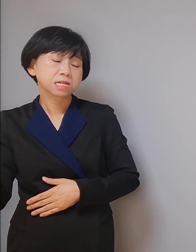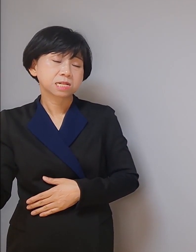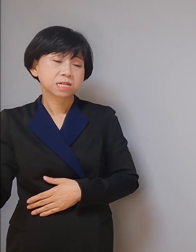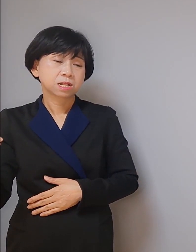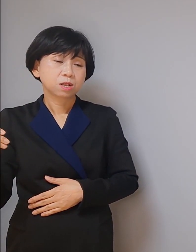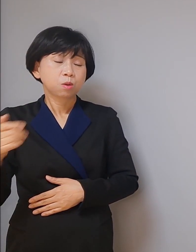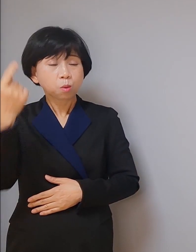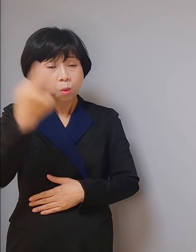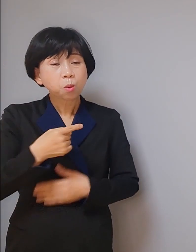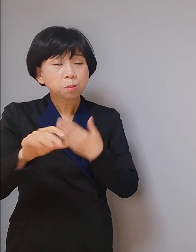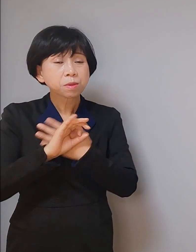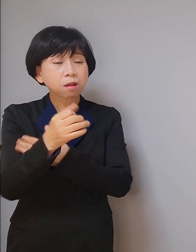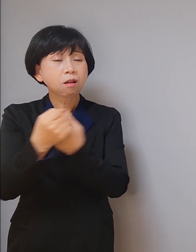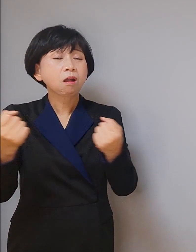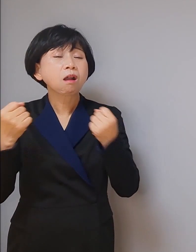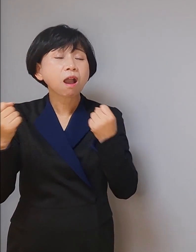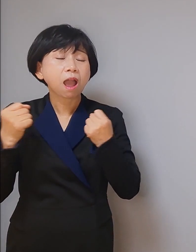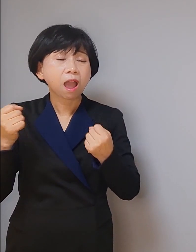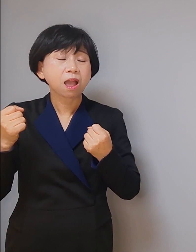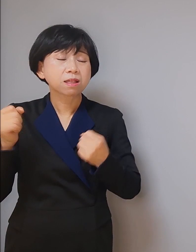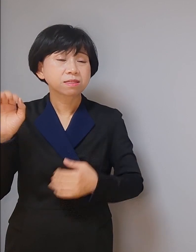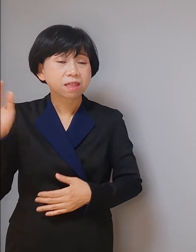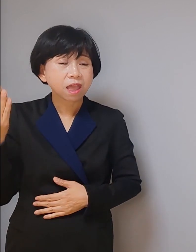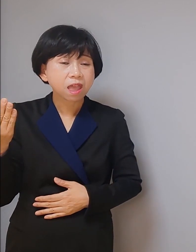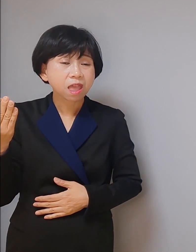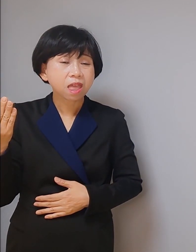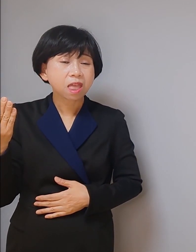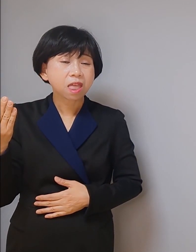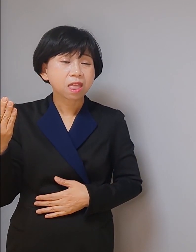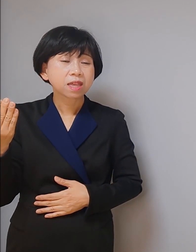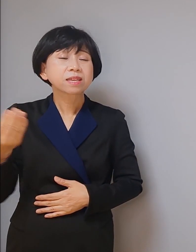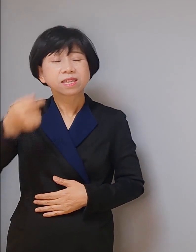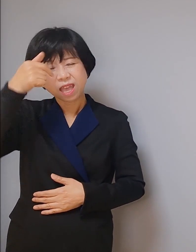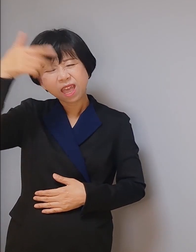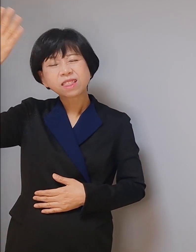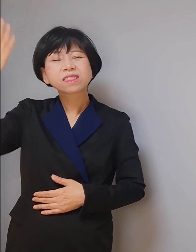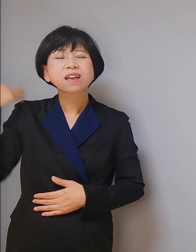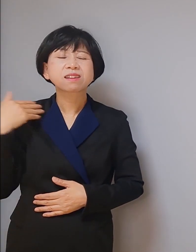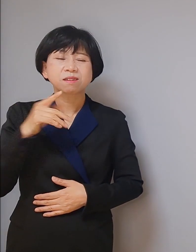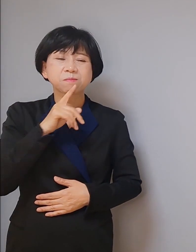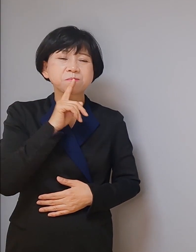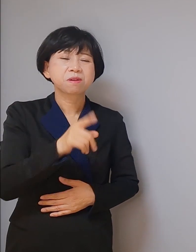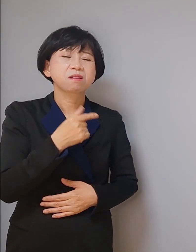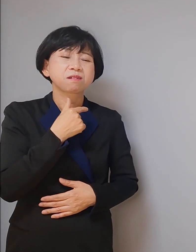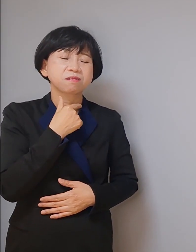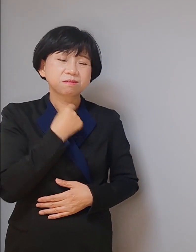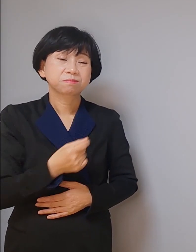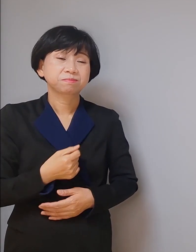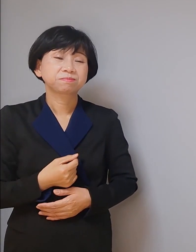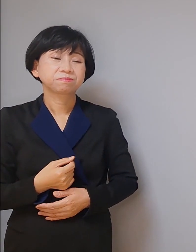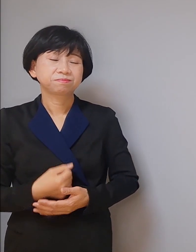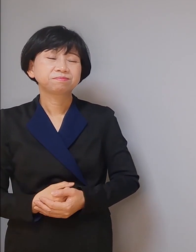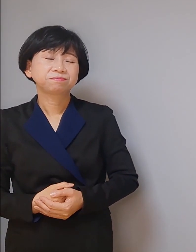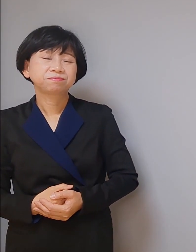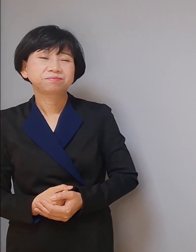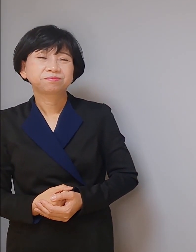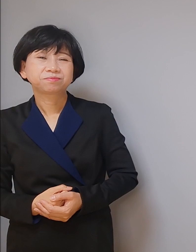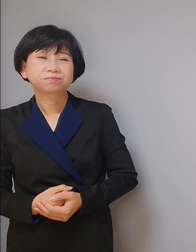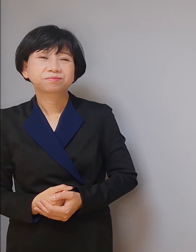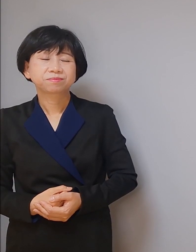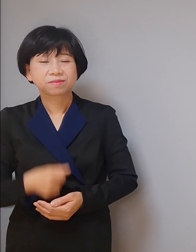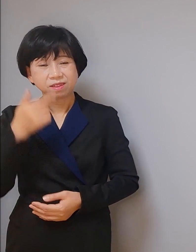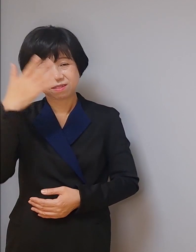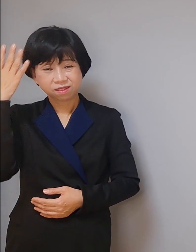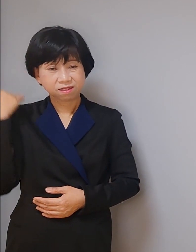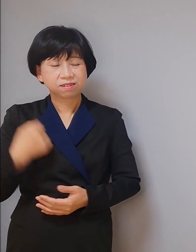오기만 하면 자식들이 출세합니다 라고 저도 말하고 싶을 때가 한두 번이 아닙니다만